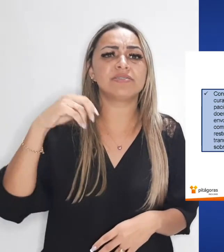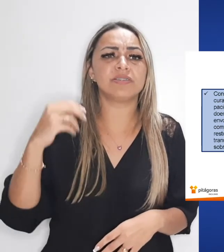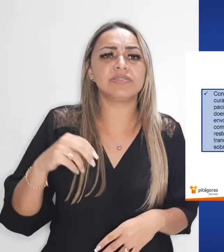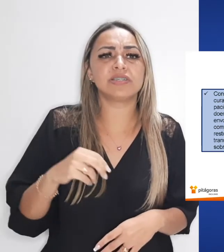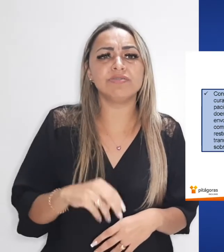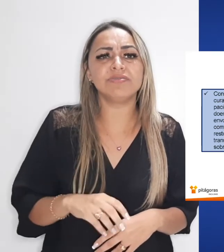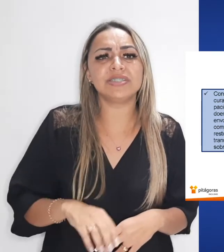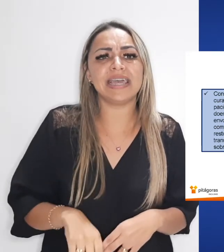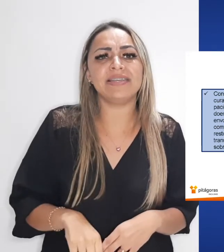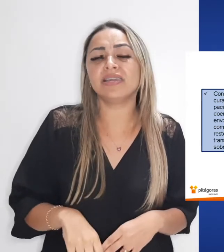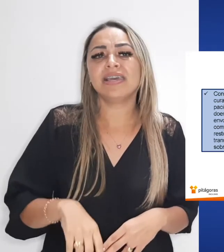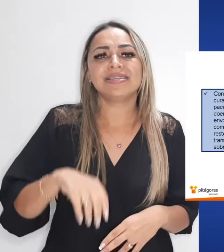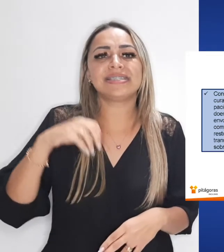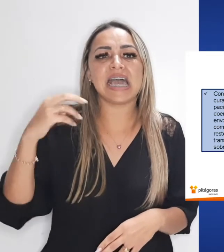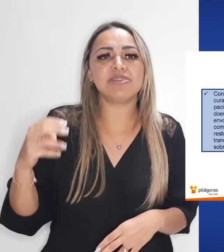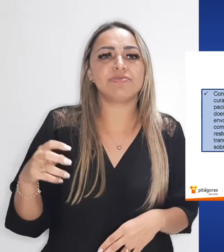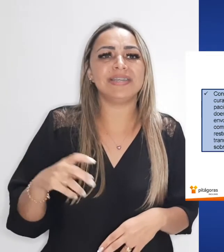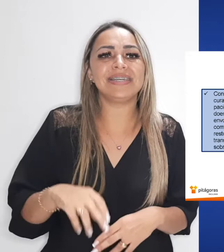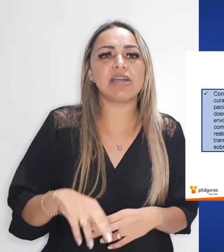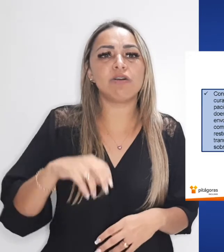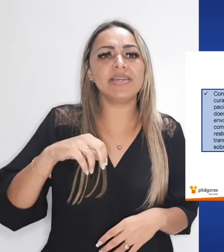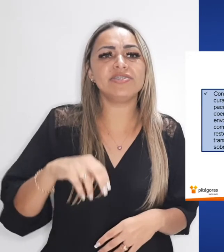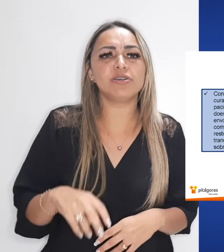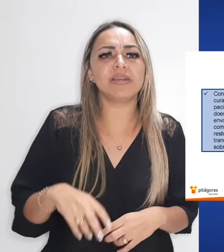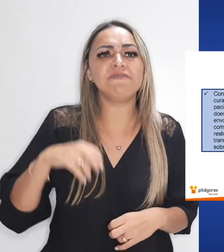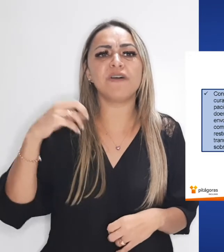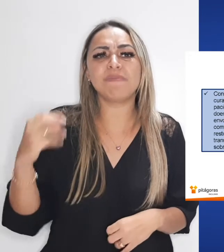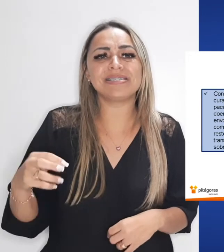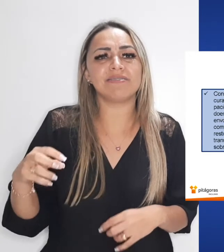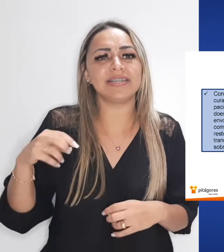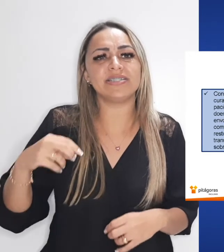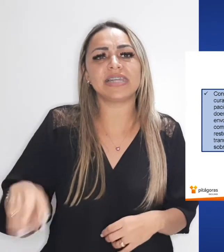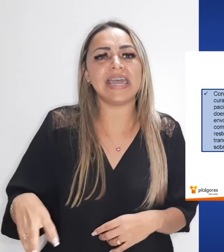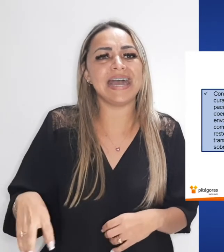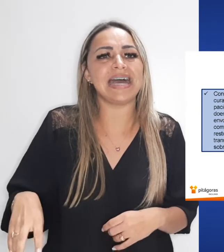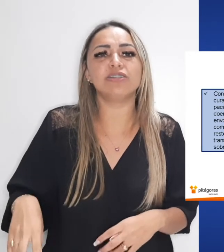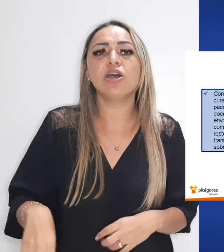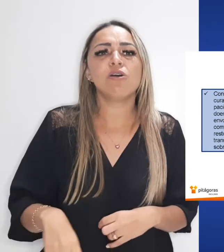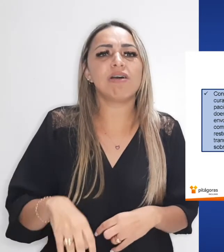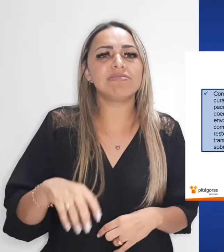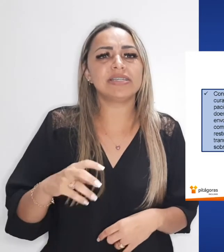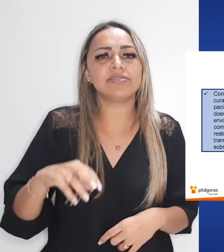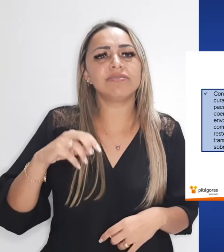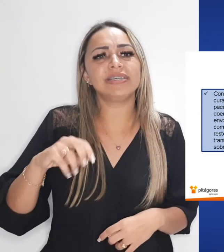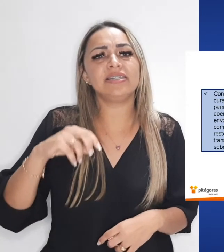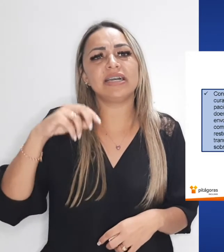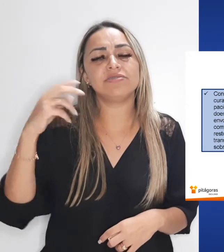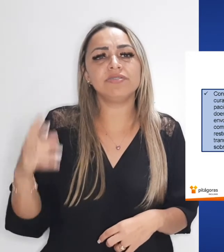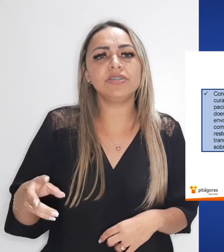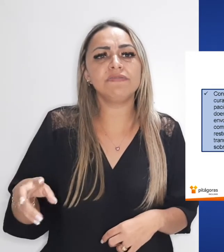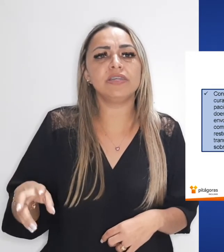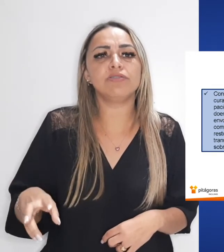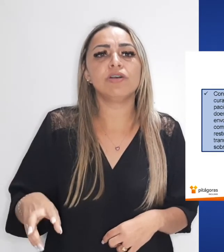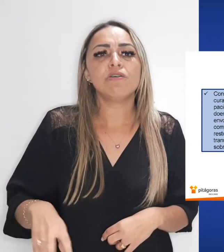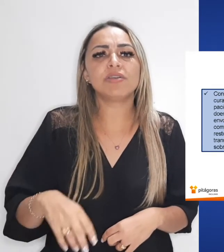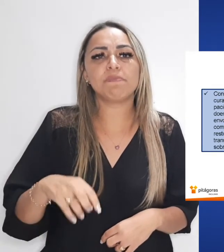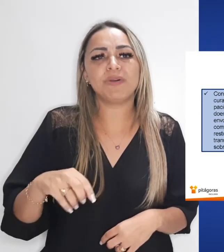pois a introdução de um germe sádio irá corrigir uma informação que está errada ou ausente no DNA de um